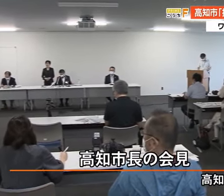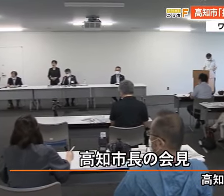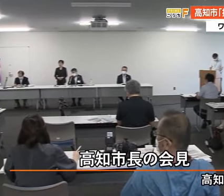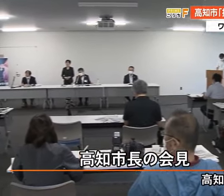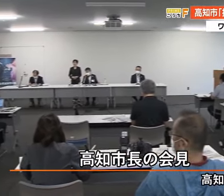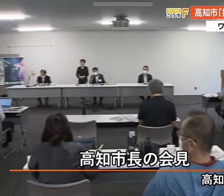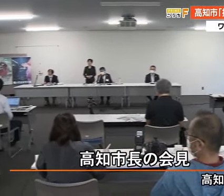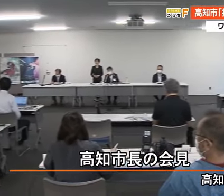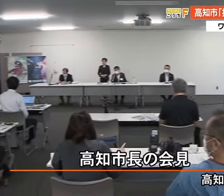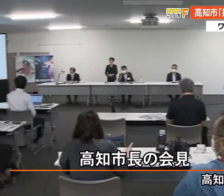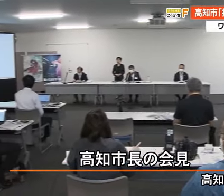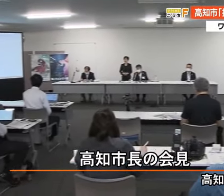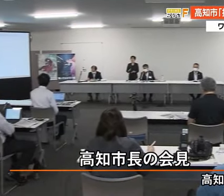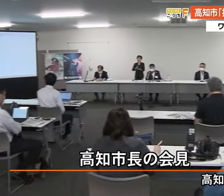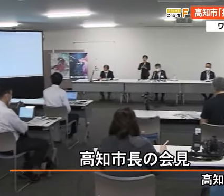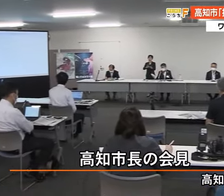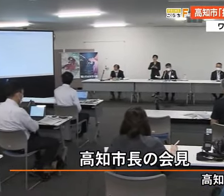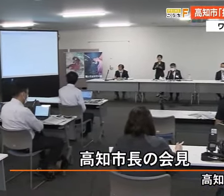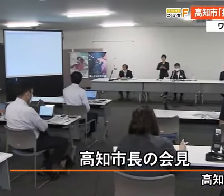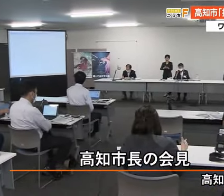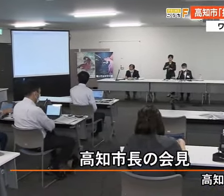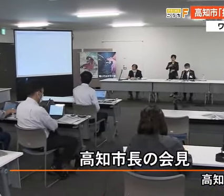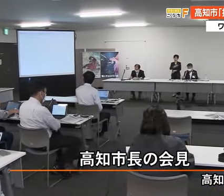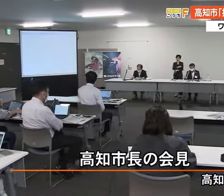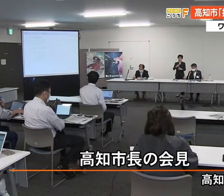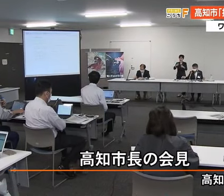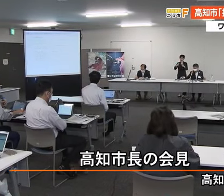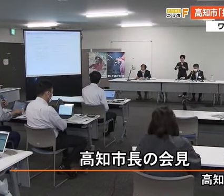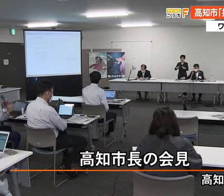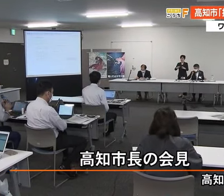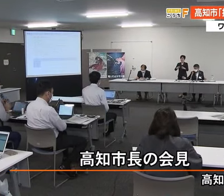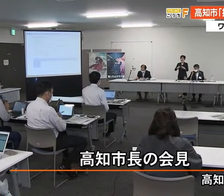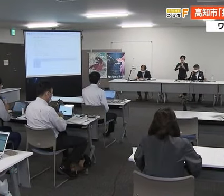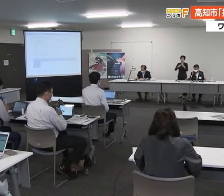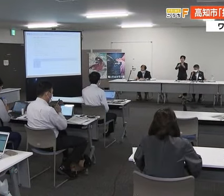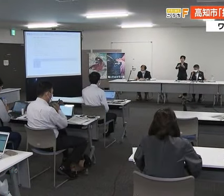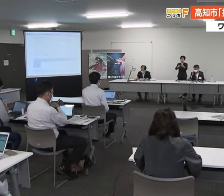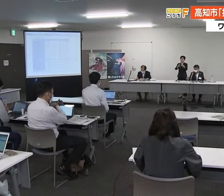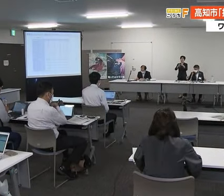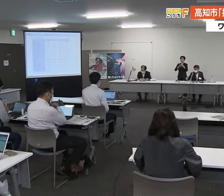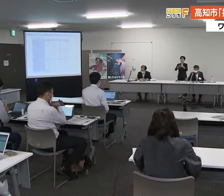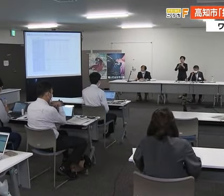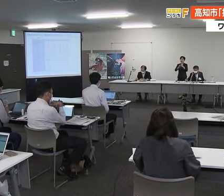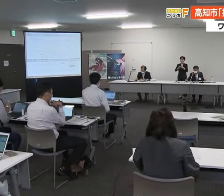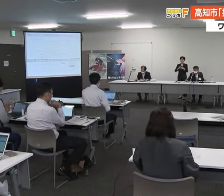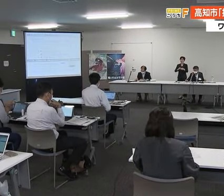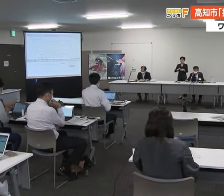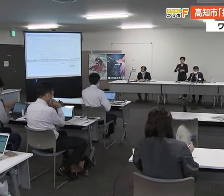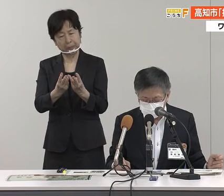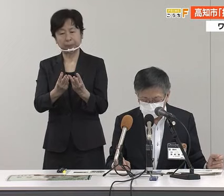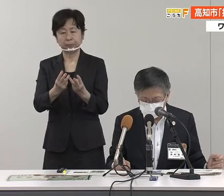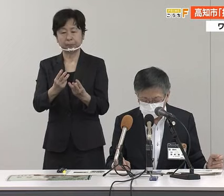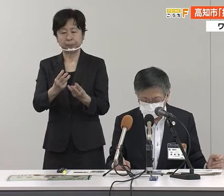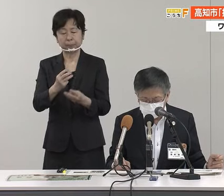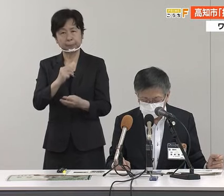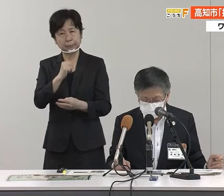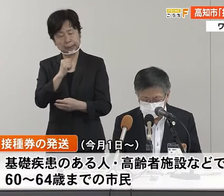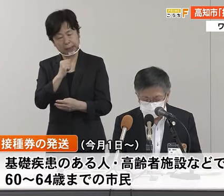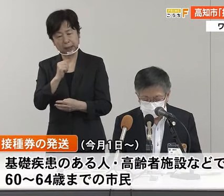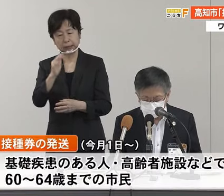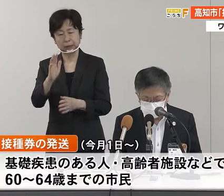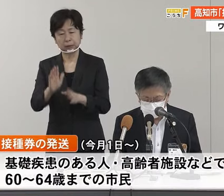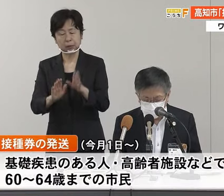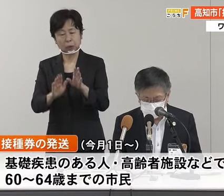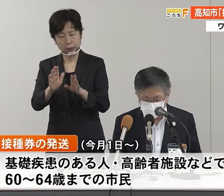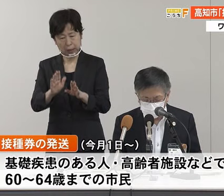高知市は希望する高齢者へのワクチン接種が今月末に完了する見通しであることから、今月1日から